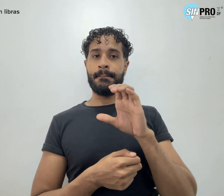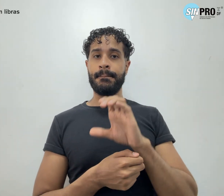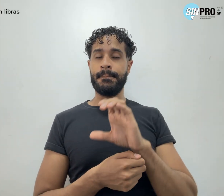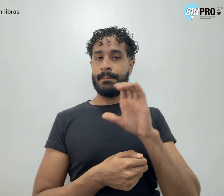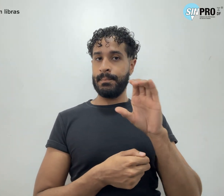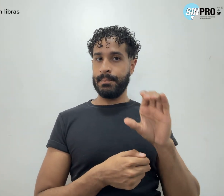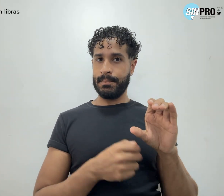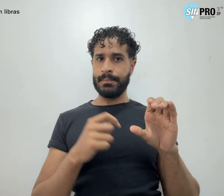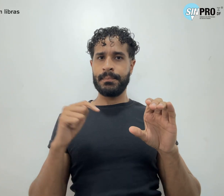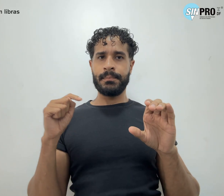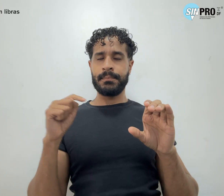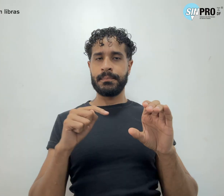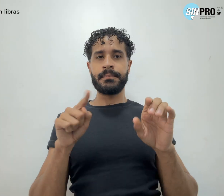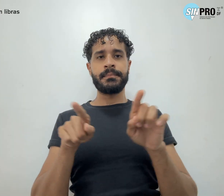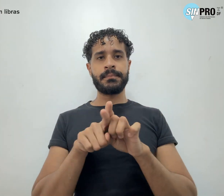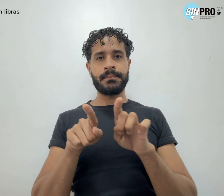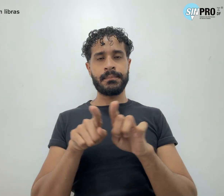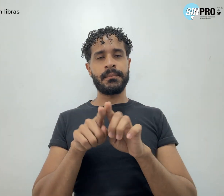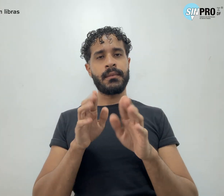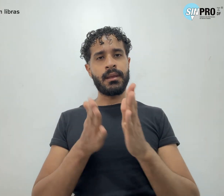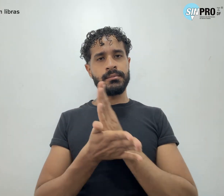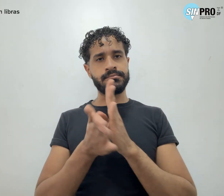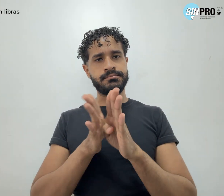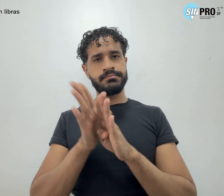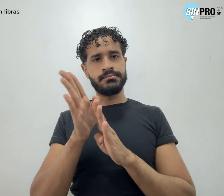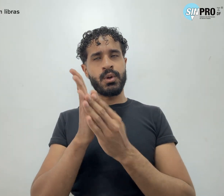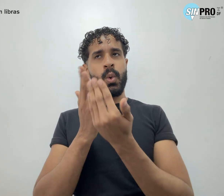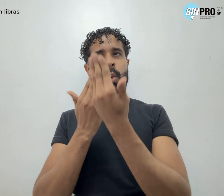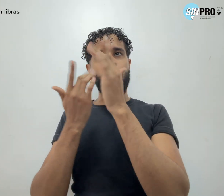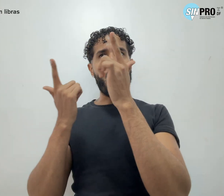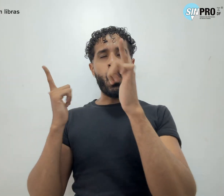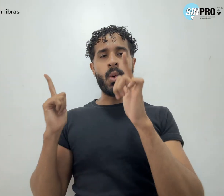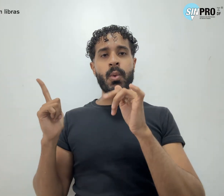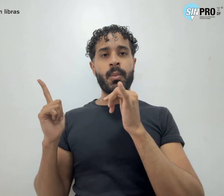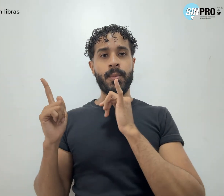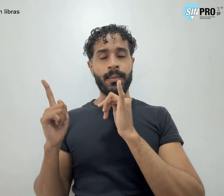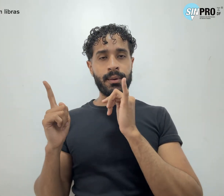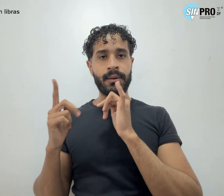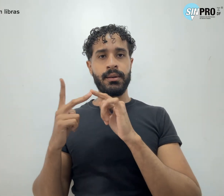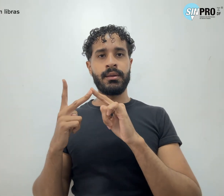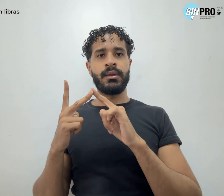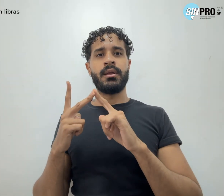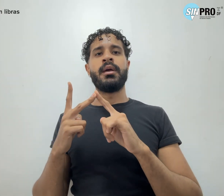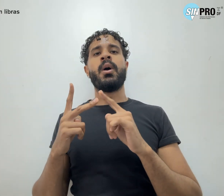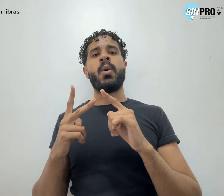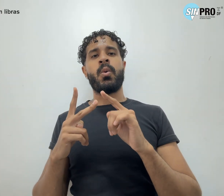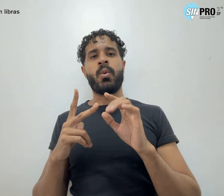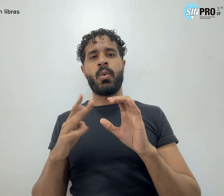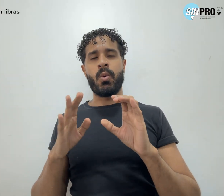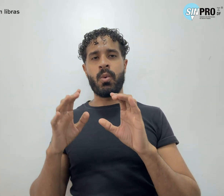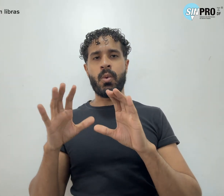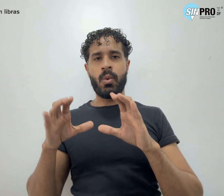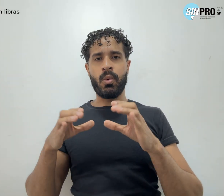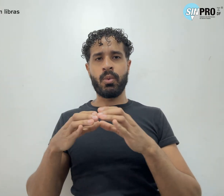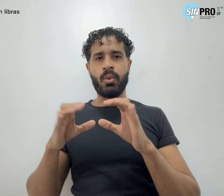Curricular e orientações externas, como Organização para a Cooperação